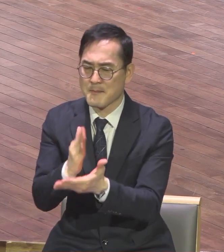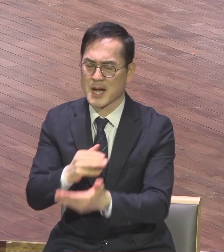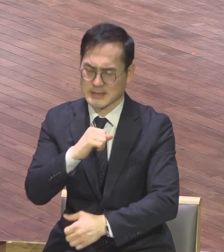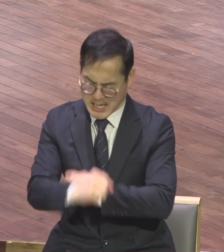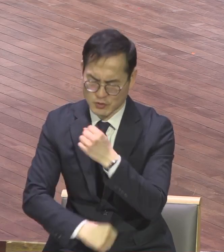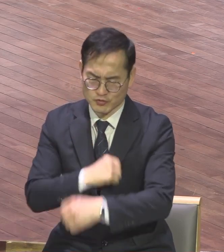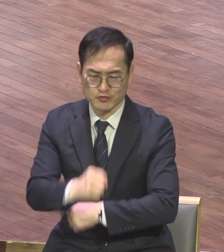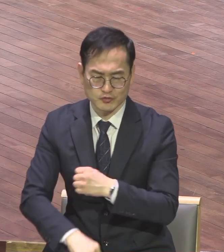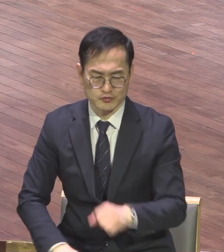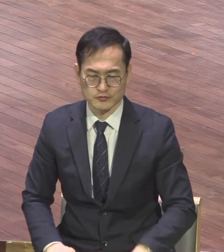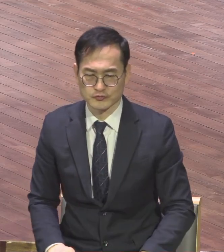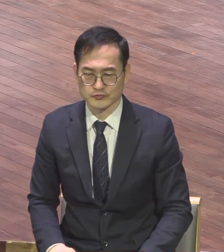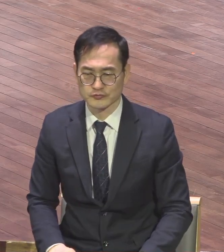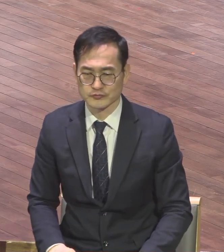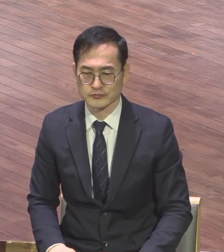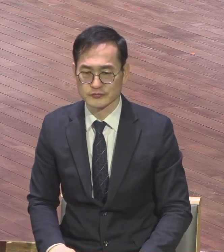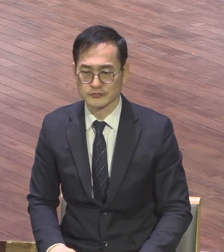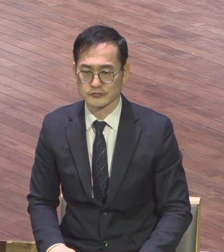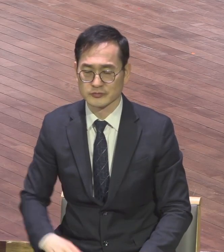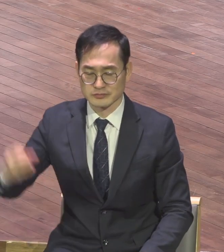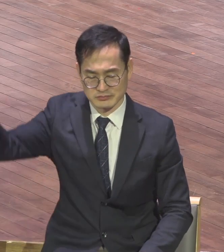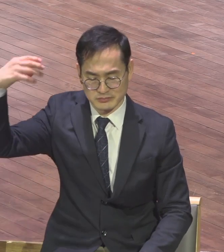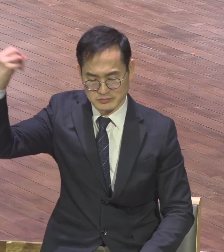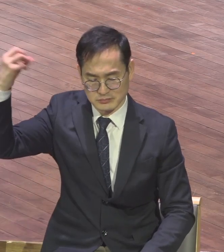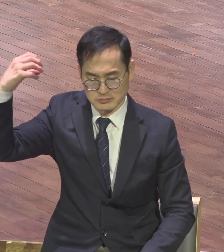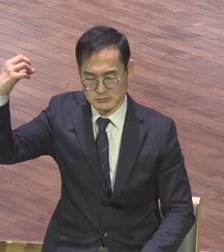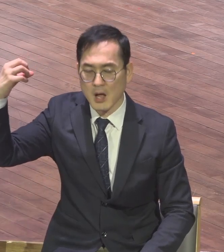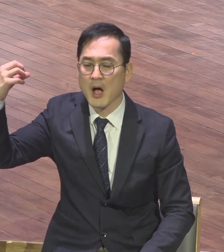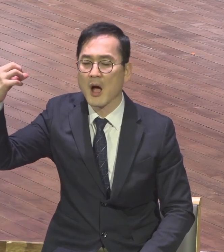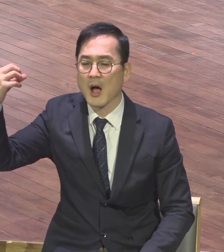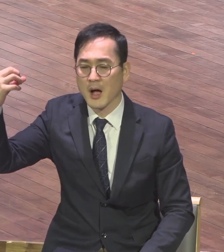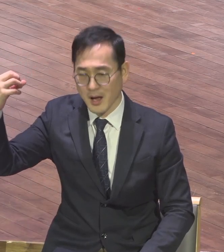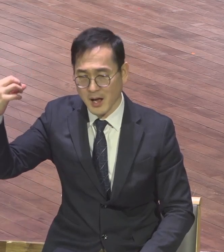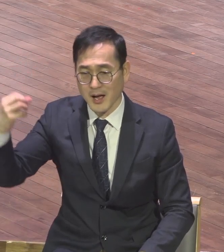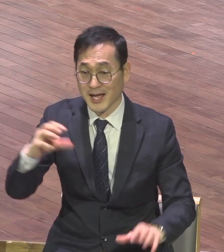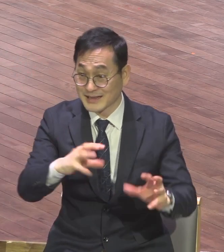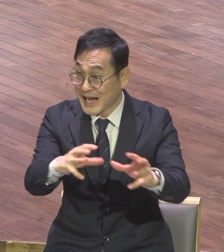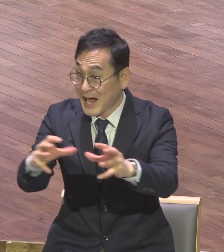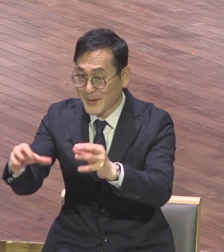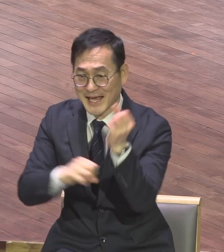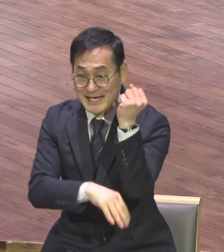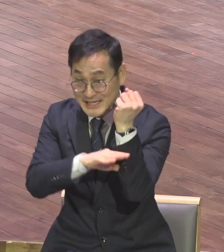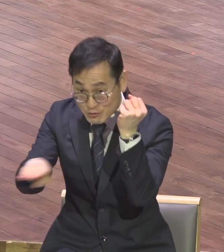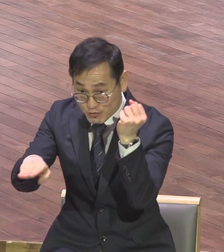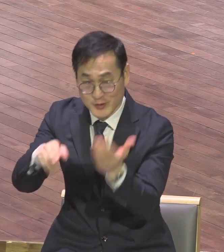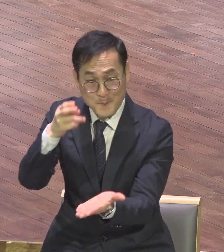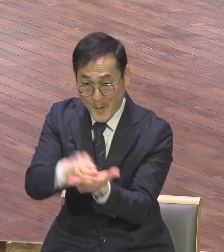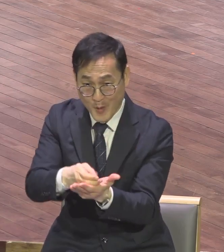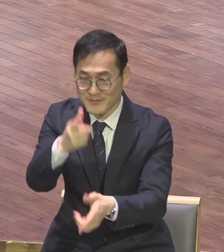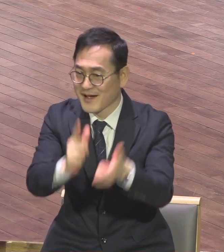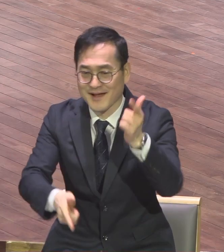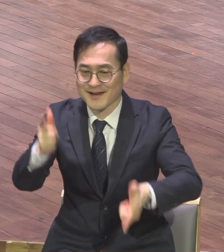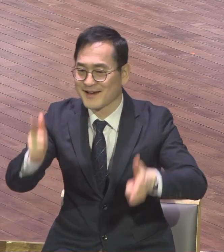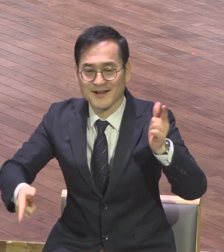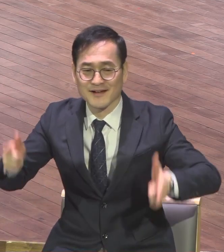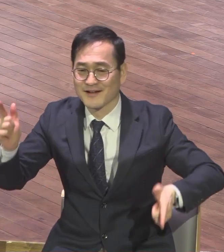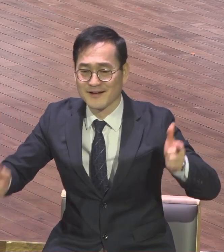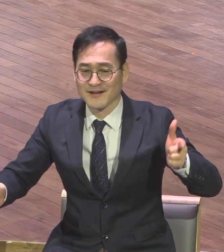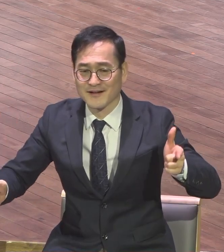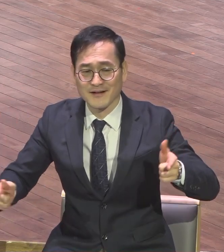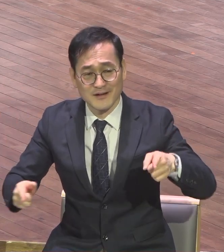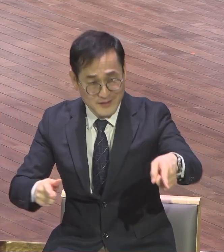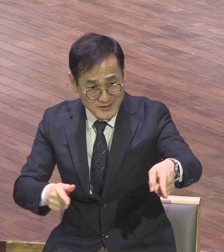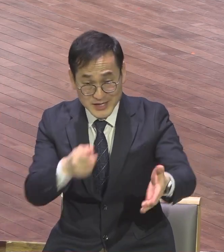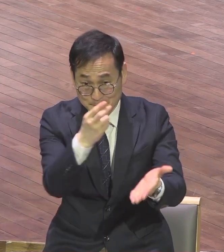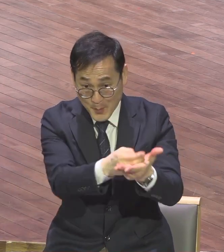안 썼다고 옆에 사람이 항의하지 말라고 아예 방송을 하는 거예요. 나라마다 기준이 다릅니다. 기준에 따라서